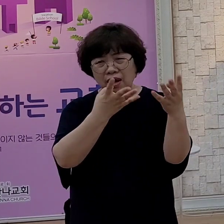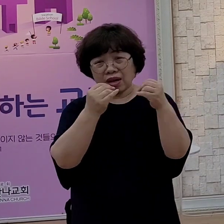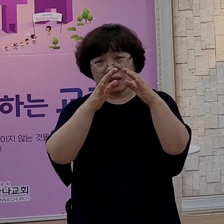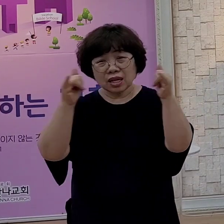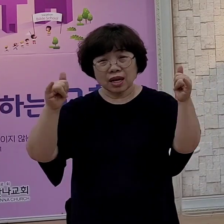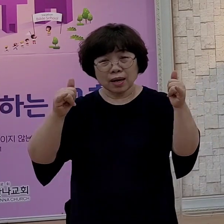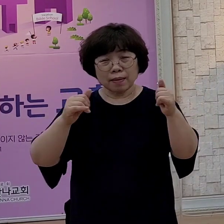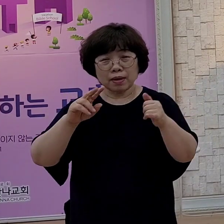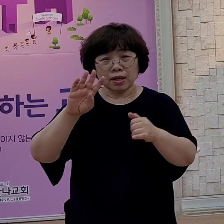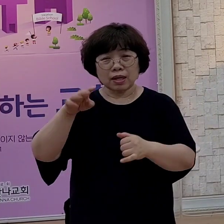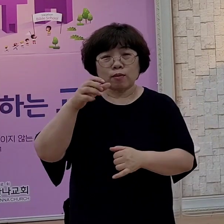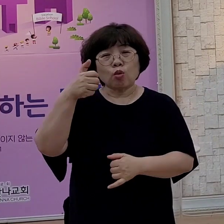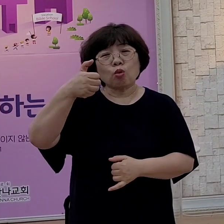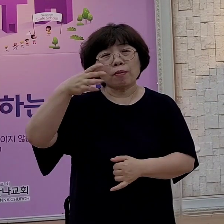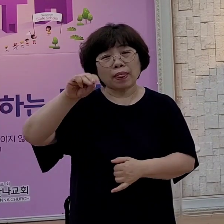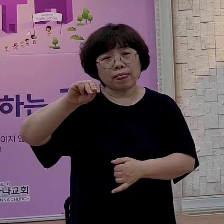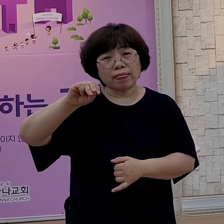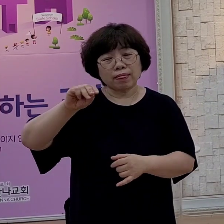명이 이 양산을 사는데